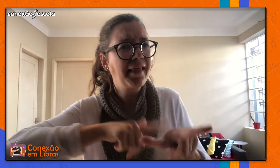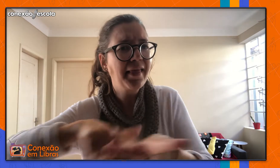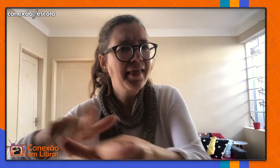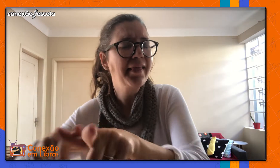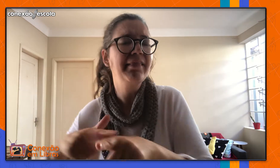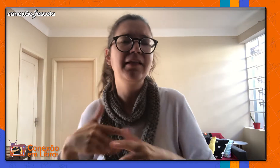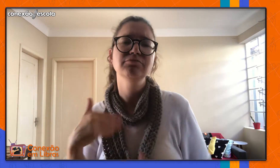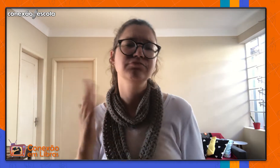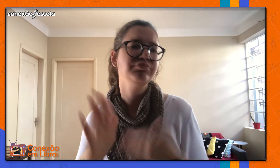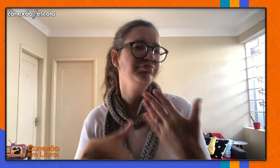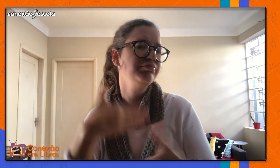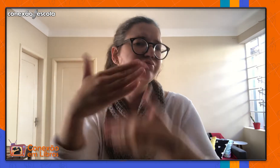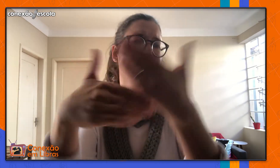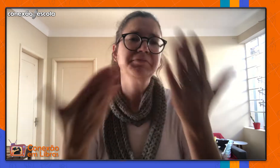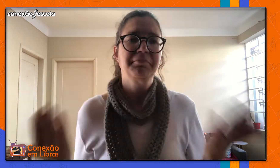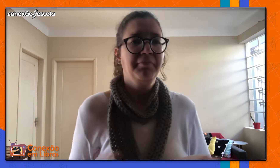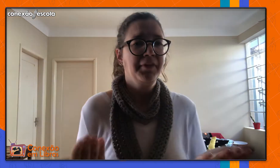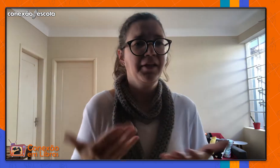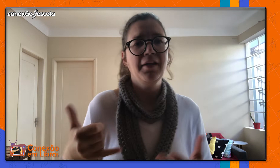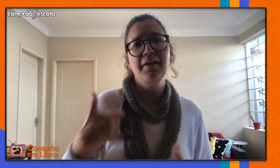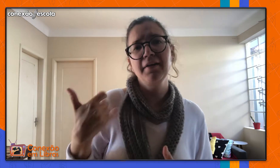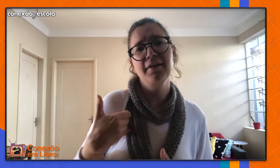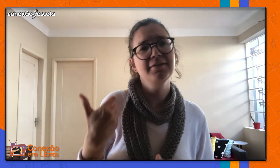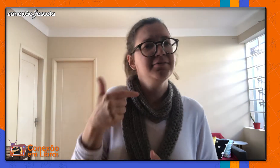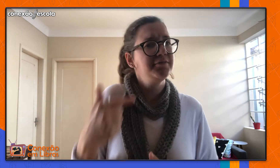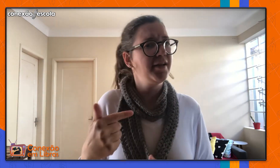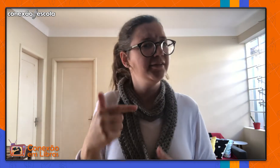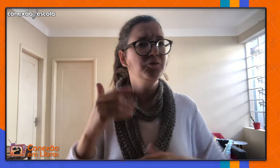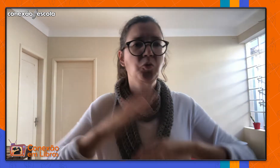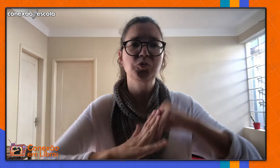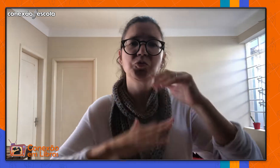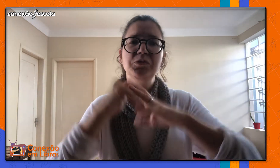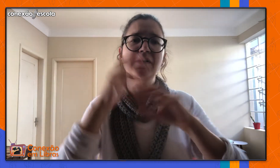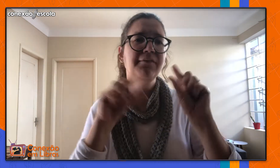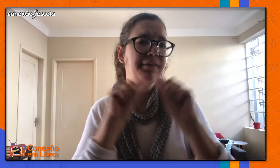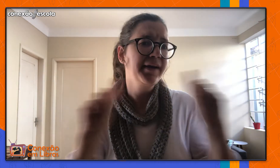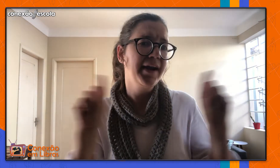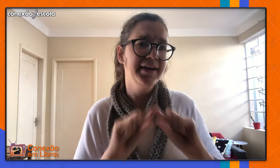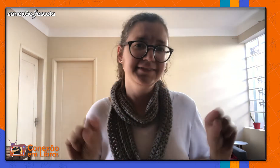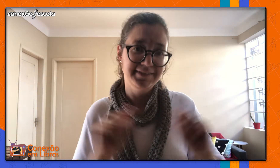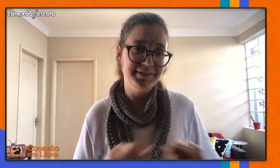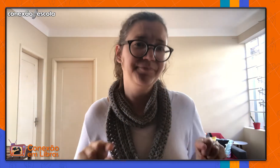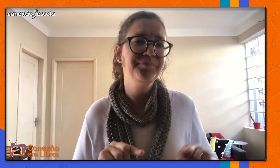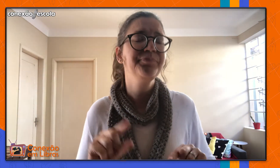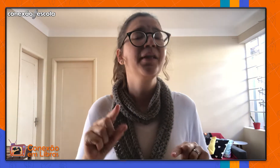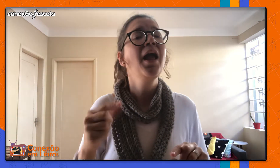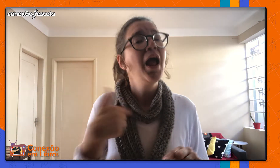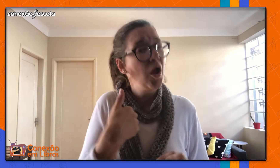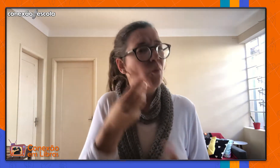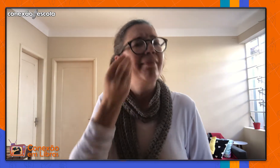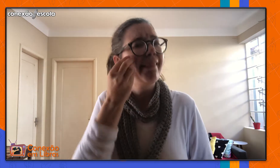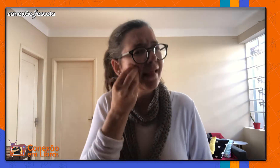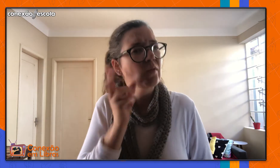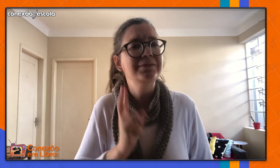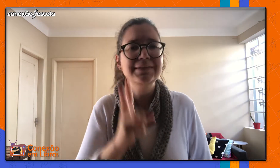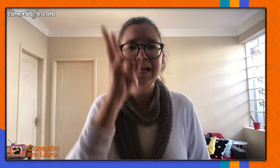para a escrita também, para que elas possam aprender as letras. E com sete anos, a minha filha já consegue construir frases,